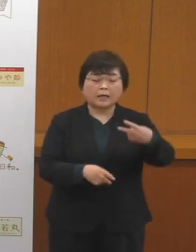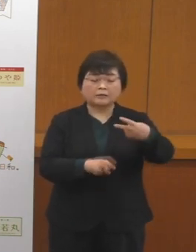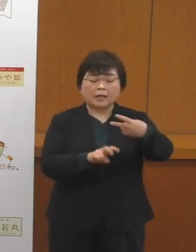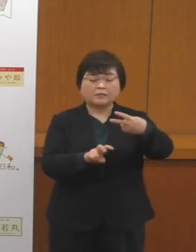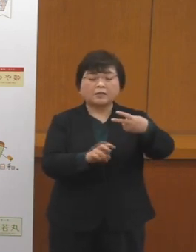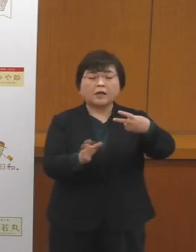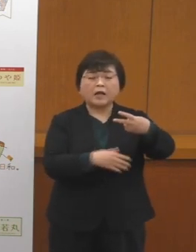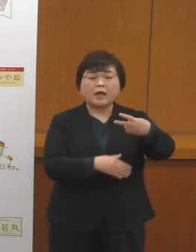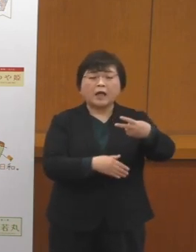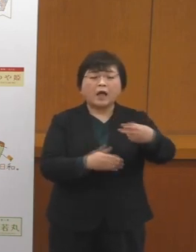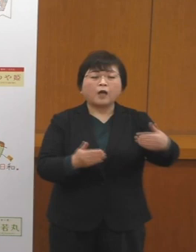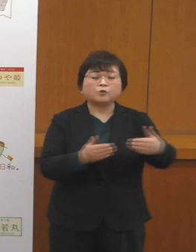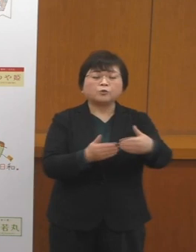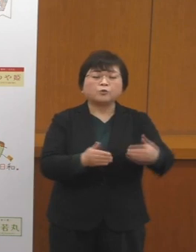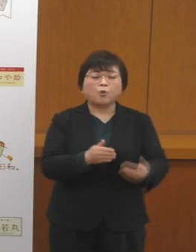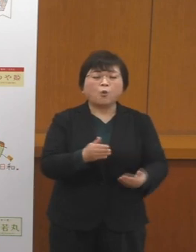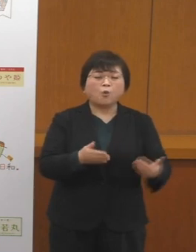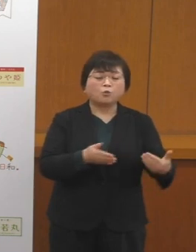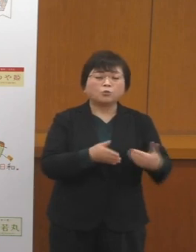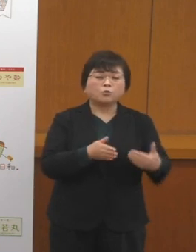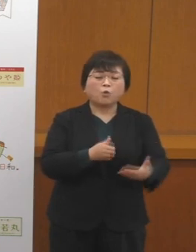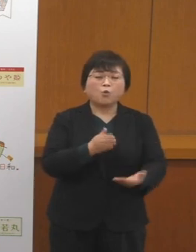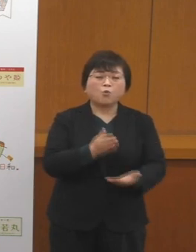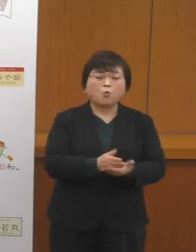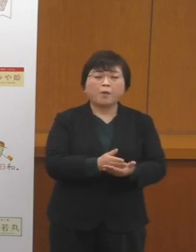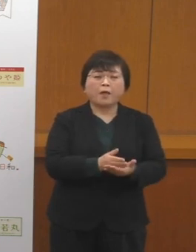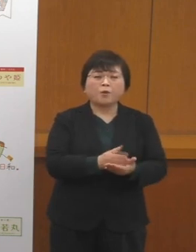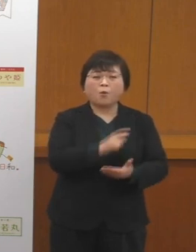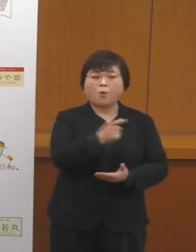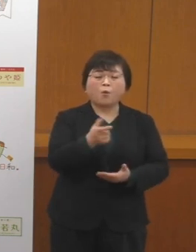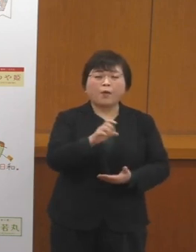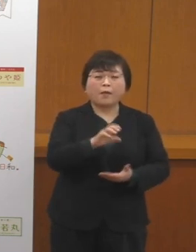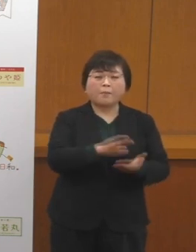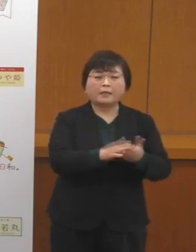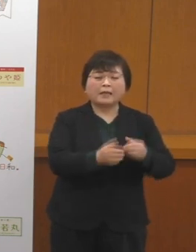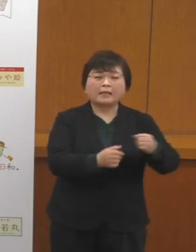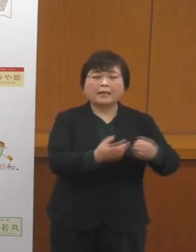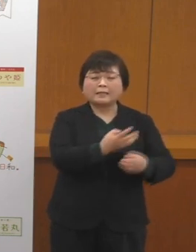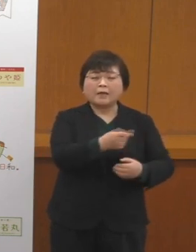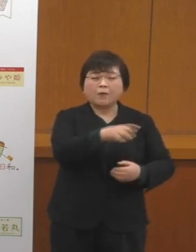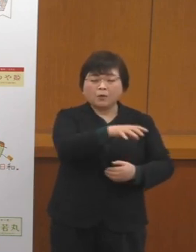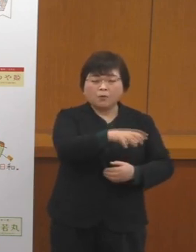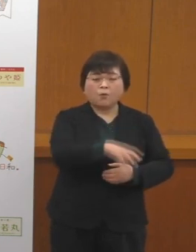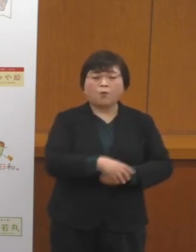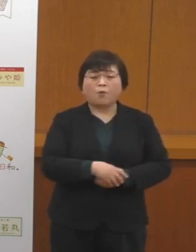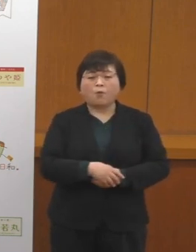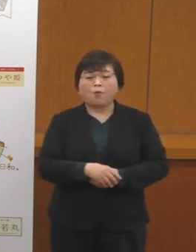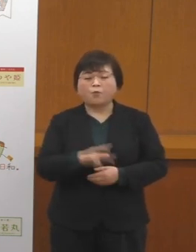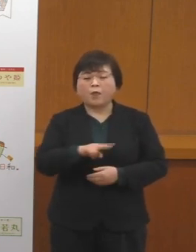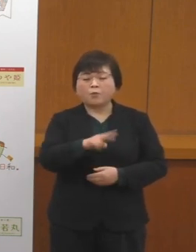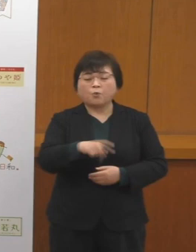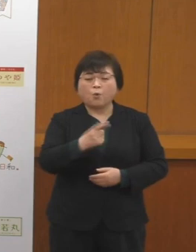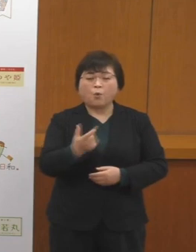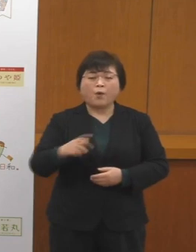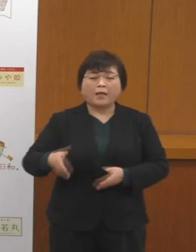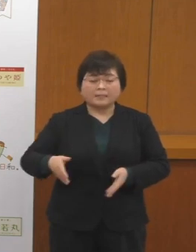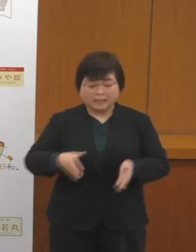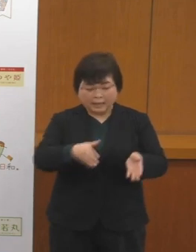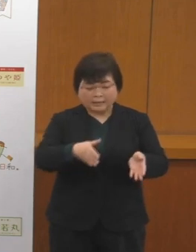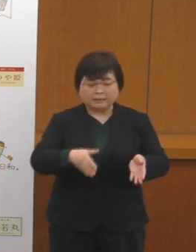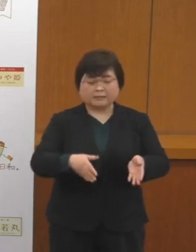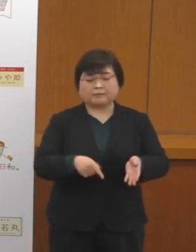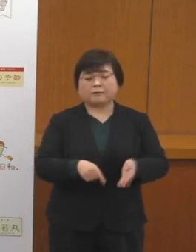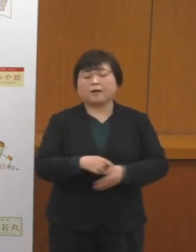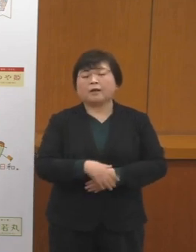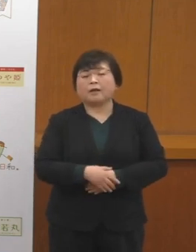全面通行止めを行っている大井町阿寺沢地帯の主要地方堂天童応援線に